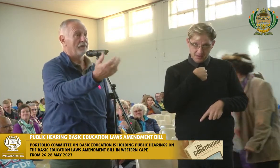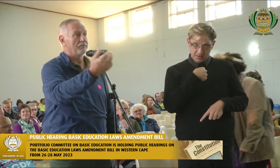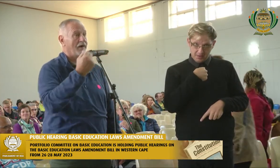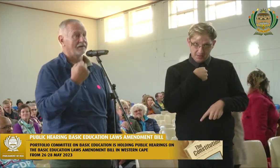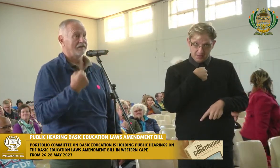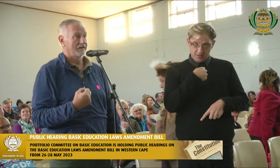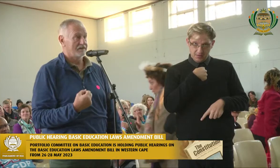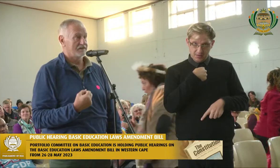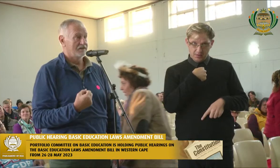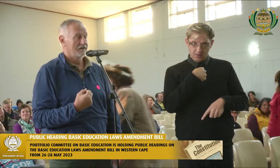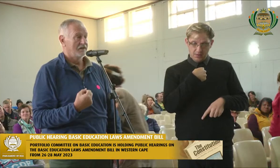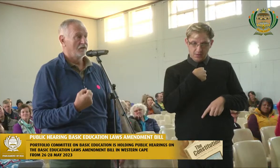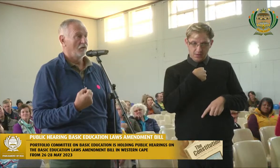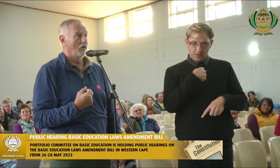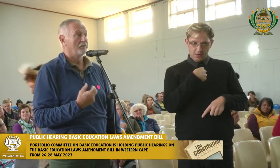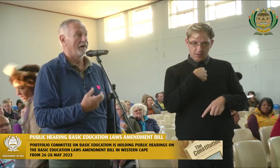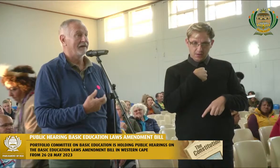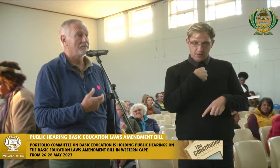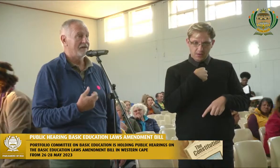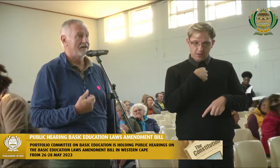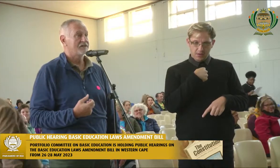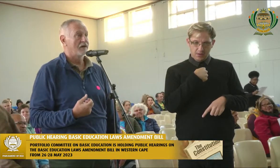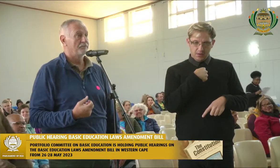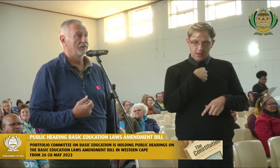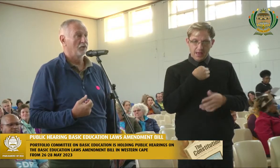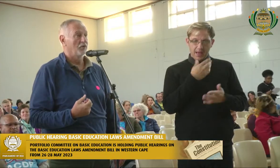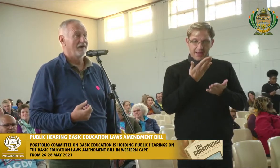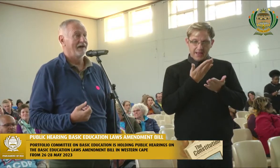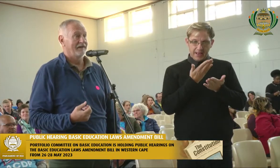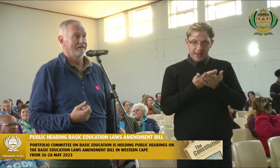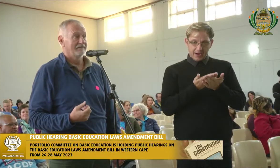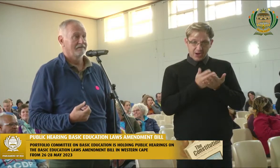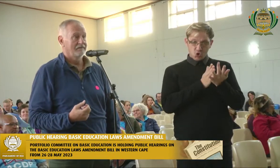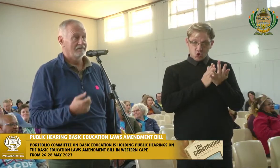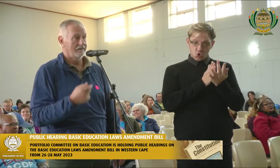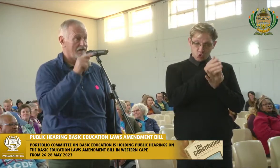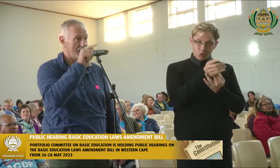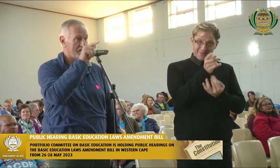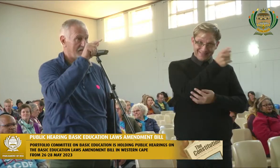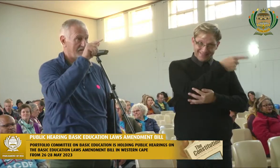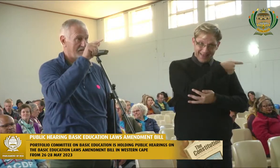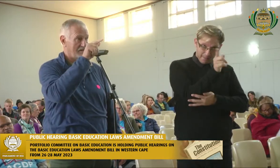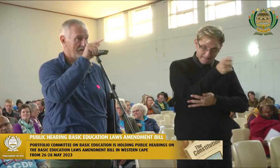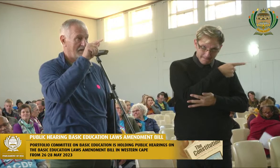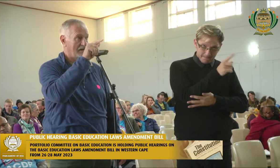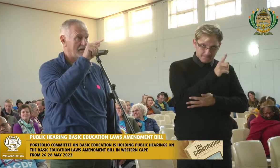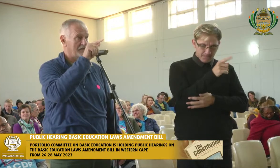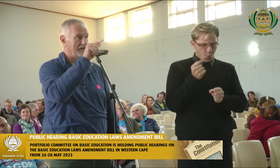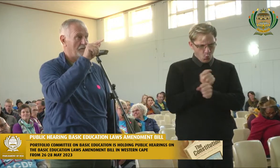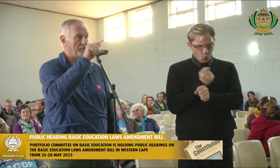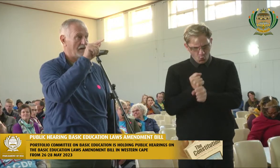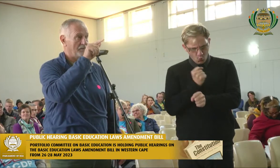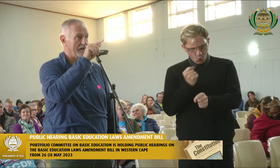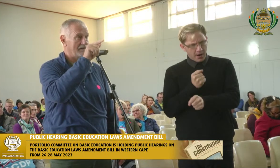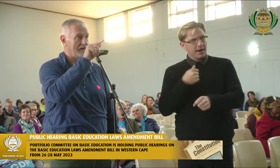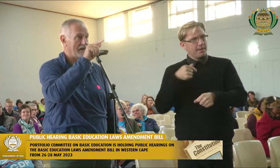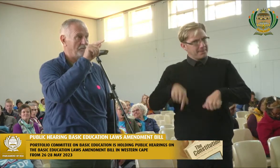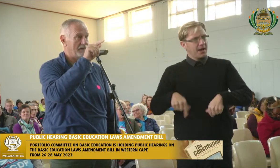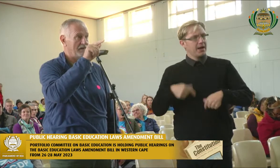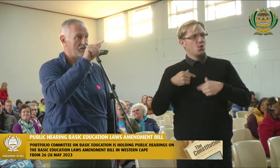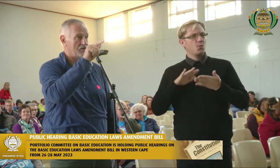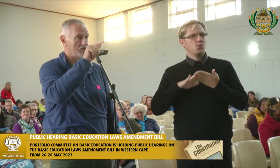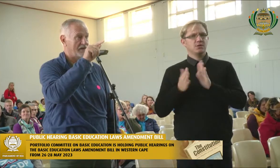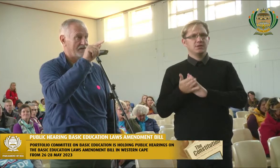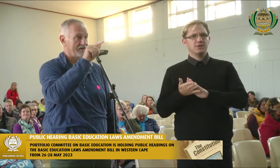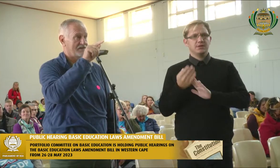deur hulle bemagtig is om in my gemeenskap te kon werk. Daar sit lid van die parlement,